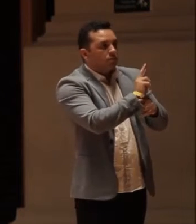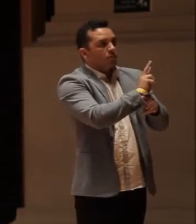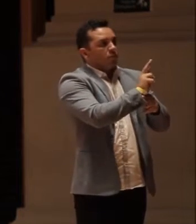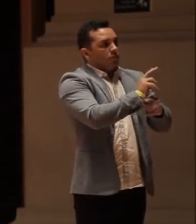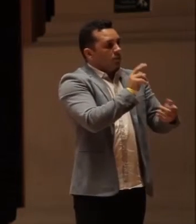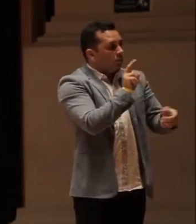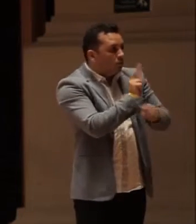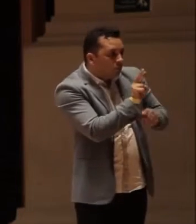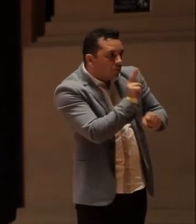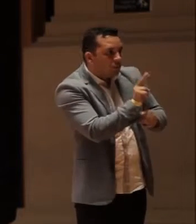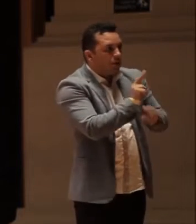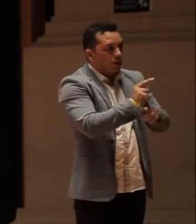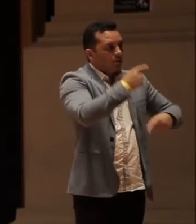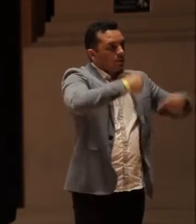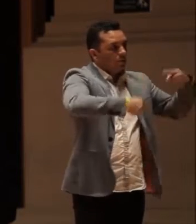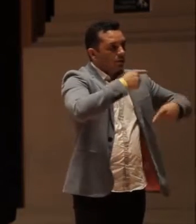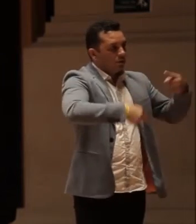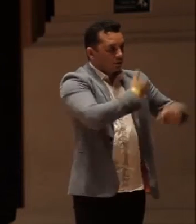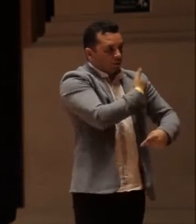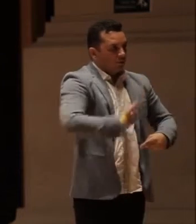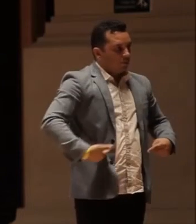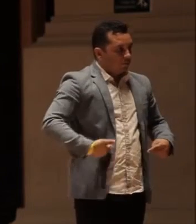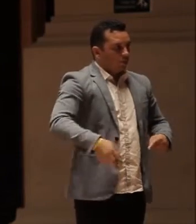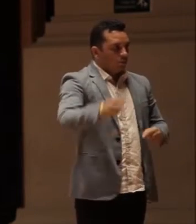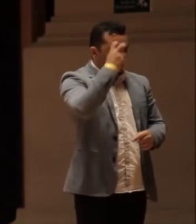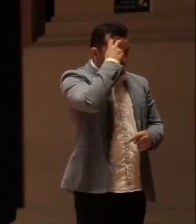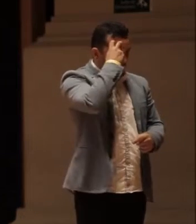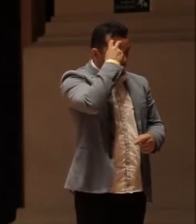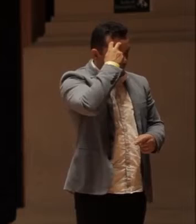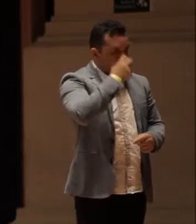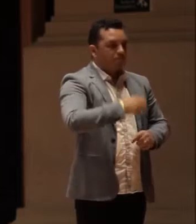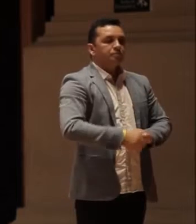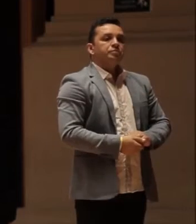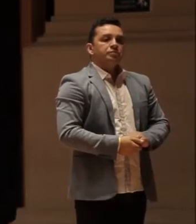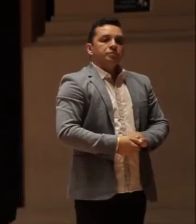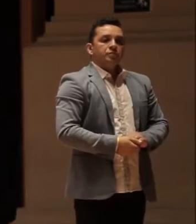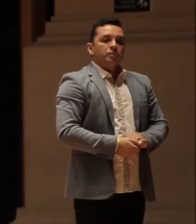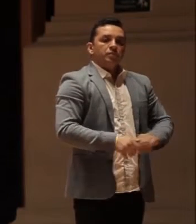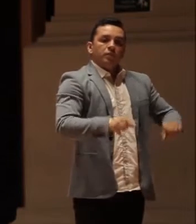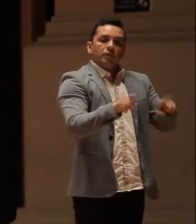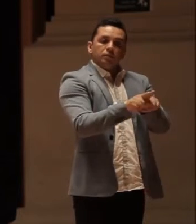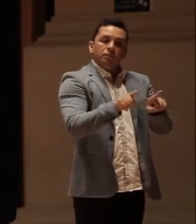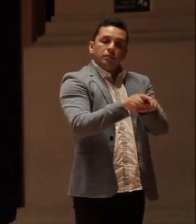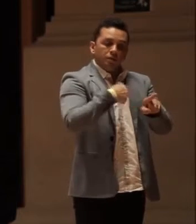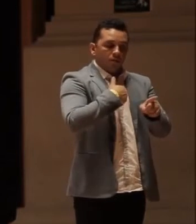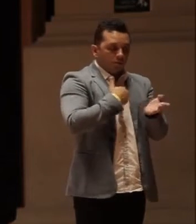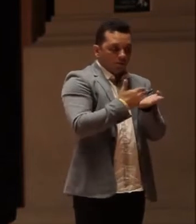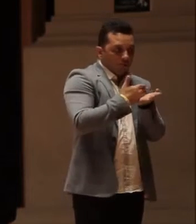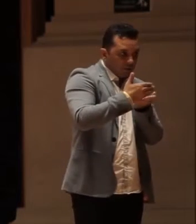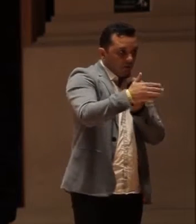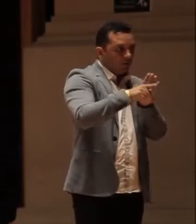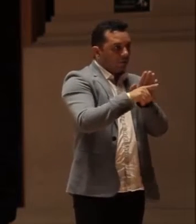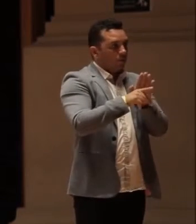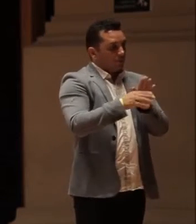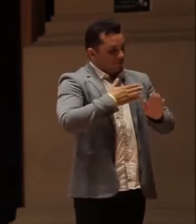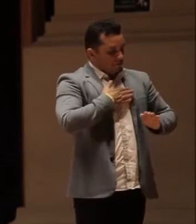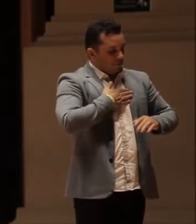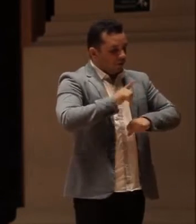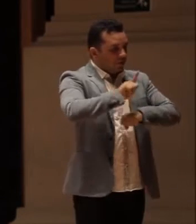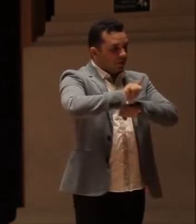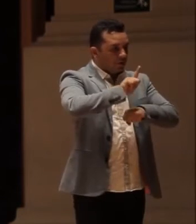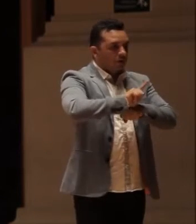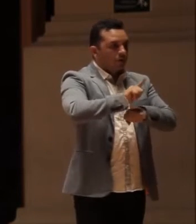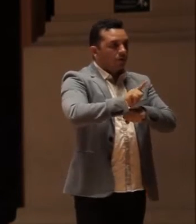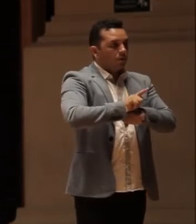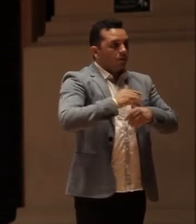cultura. Eu também iniciei a minha gestão no Ministério da Cultura à frente da